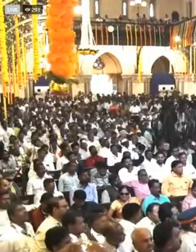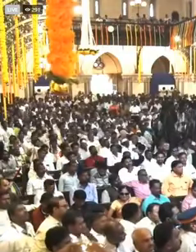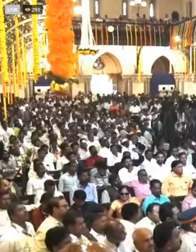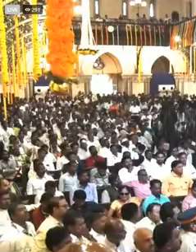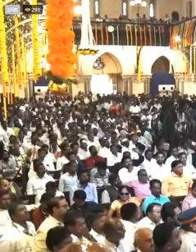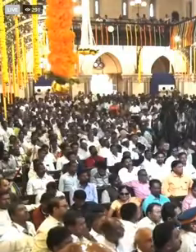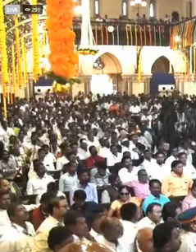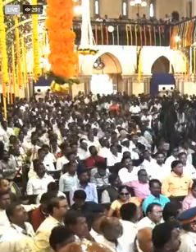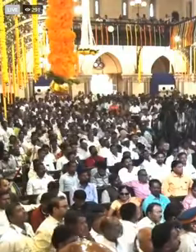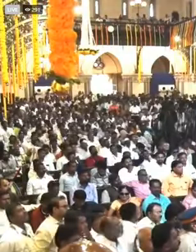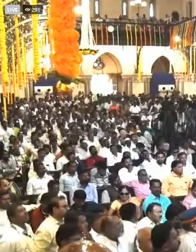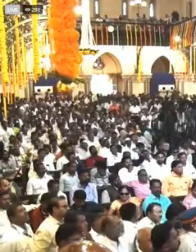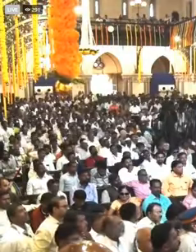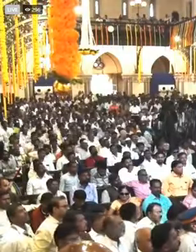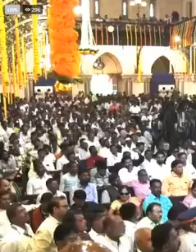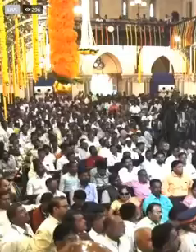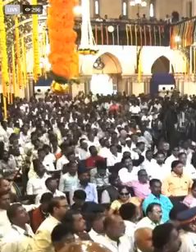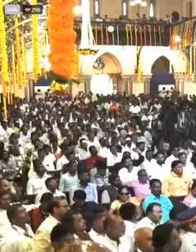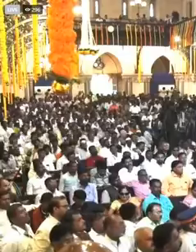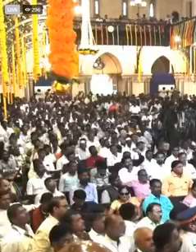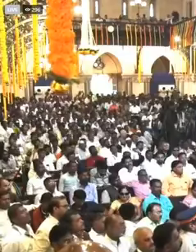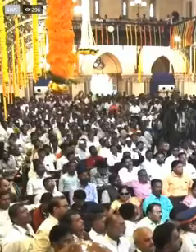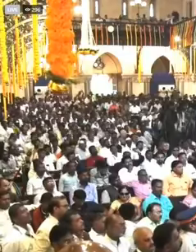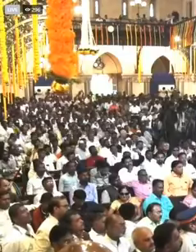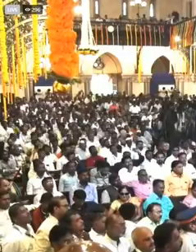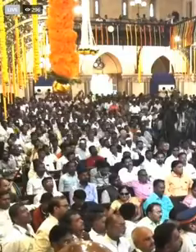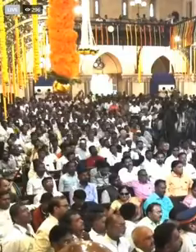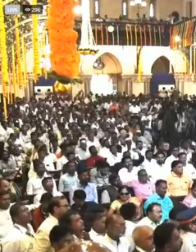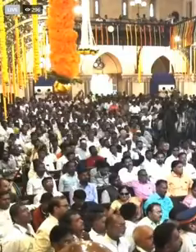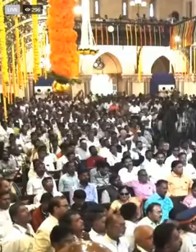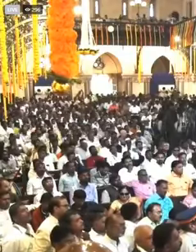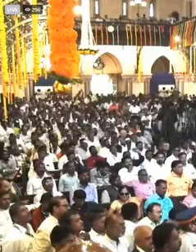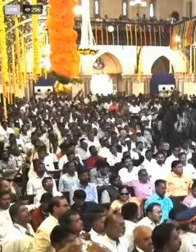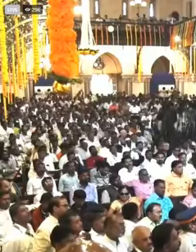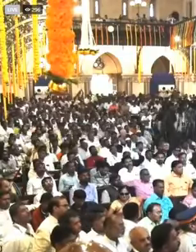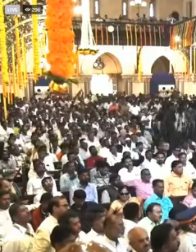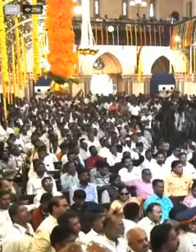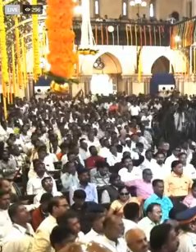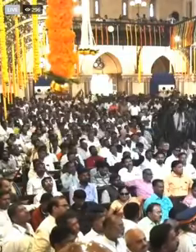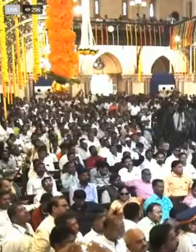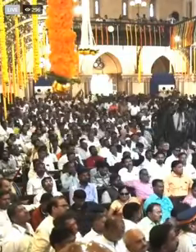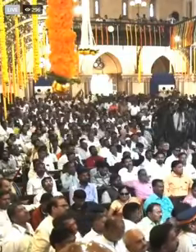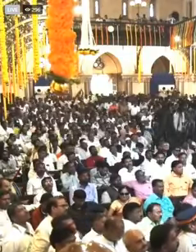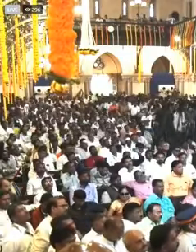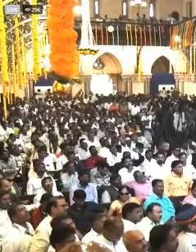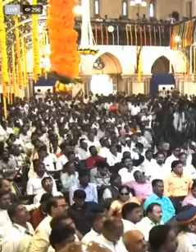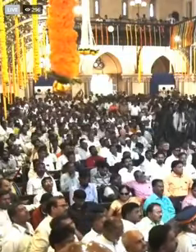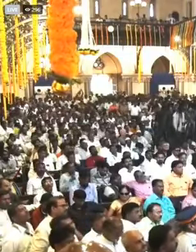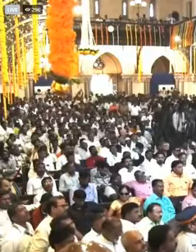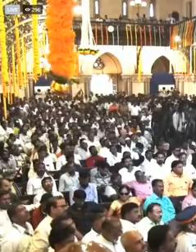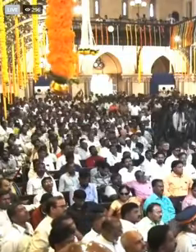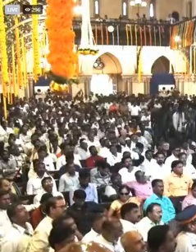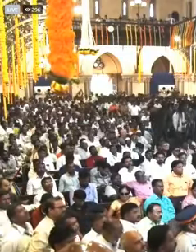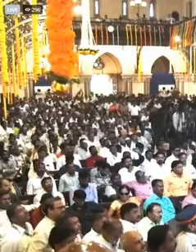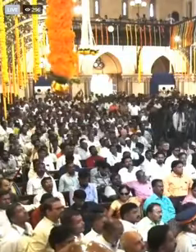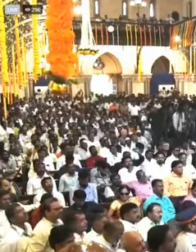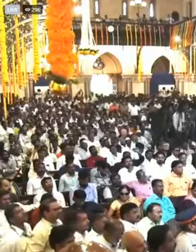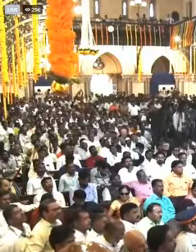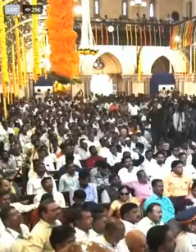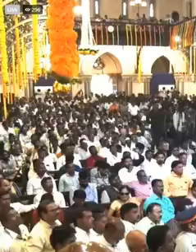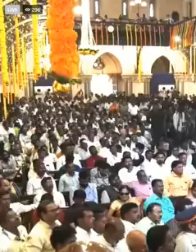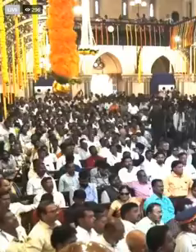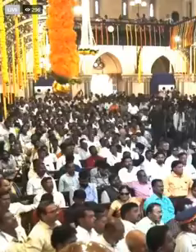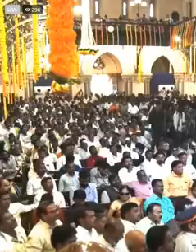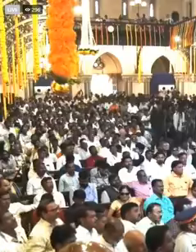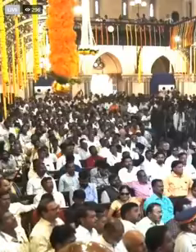बांधिलकी देखील जपण्याचं काम या आजच्या दिव्यांग मंत्रालय स्थापन केलेल्या माध्यमातून या राज्यासमोर आल्याशिवाय